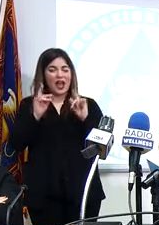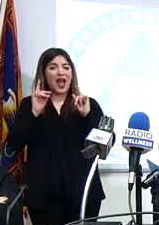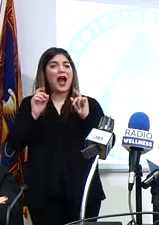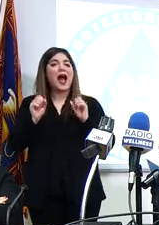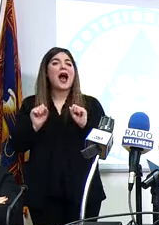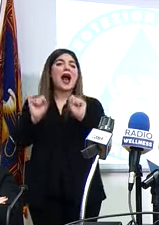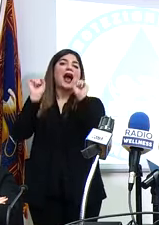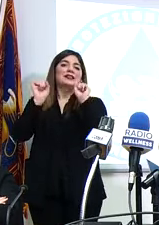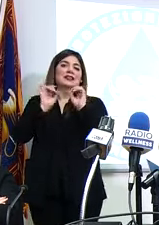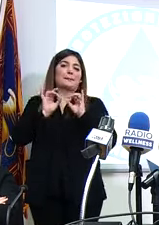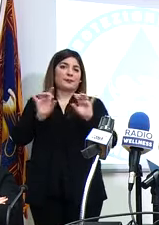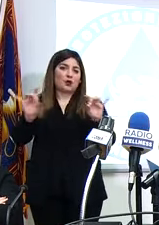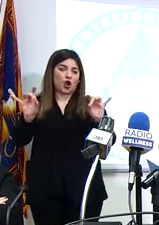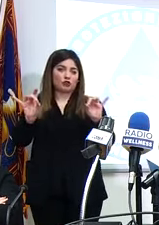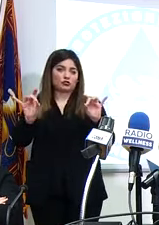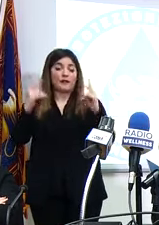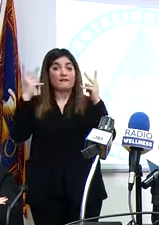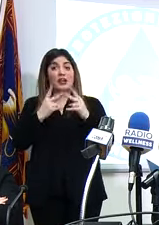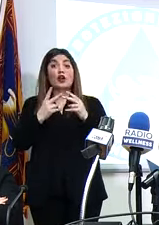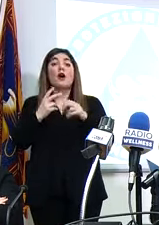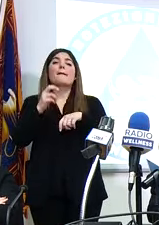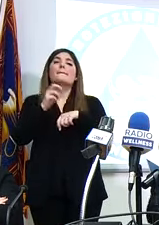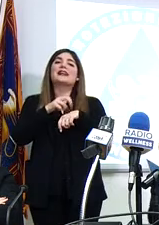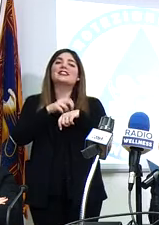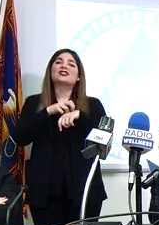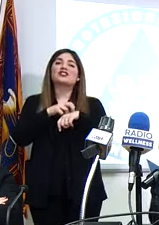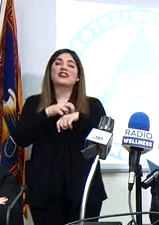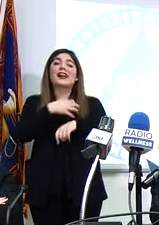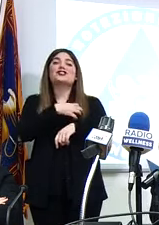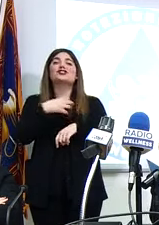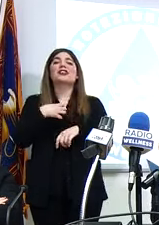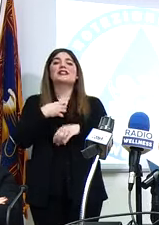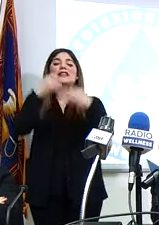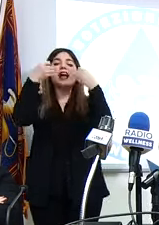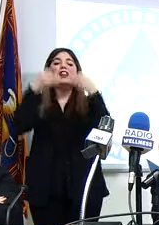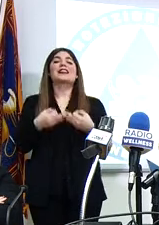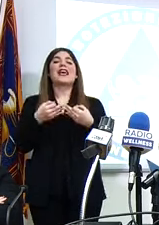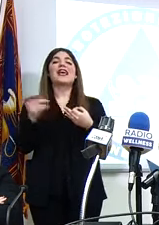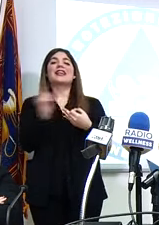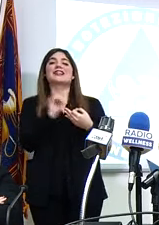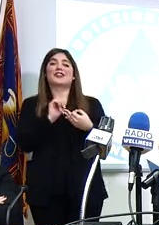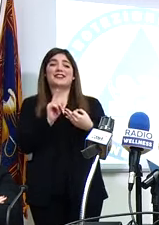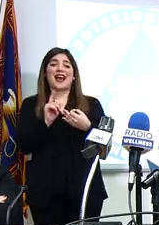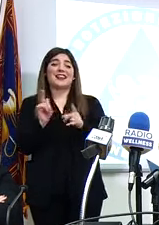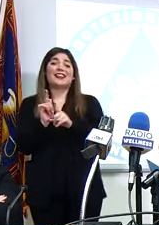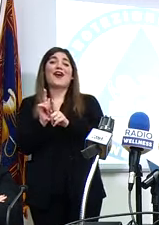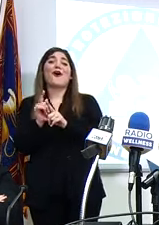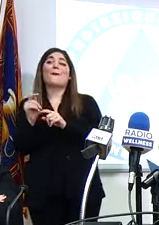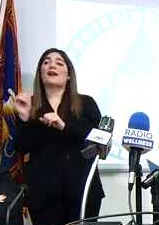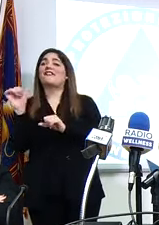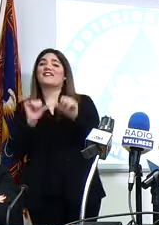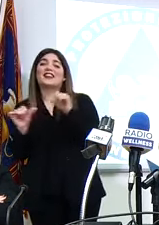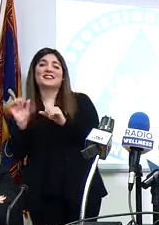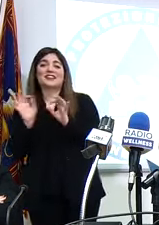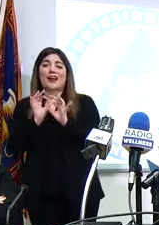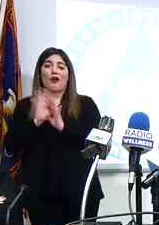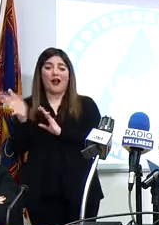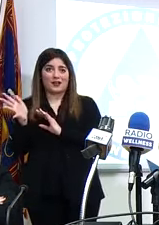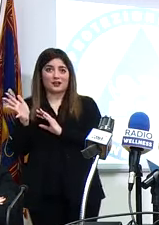non è una scienza esatta come la chimica o la fisica, quindi uno studio per che dimostri l'impatto, non so,